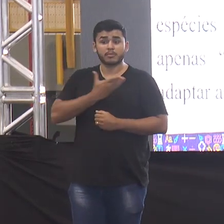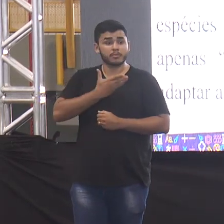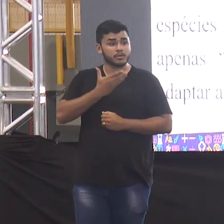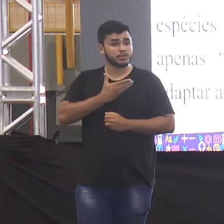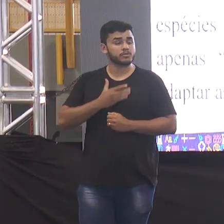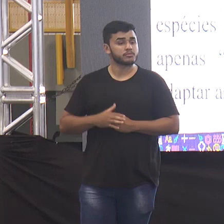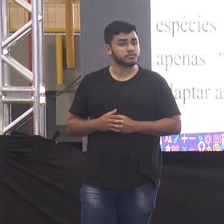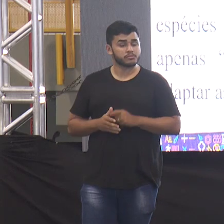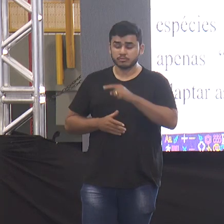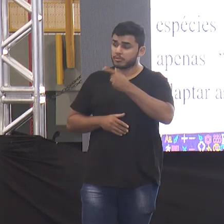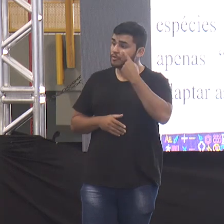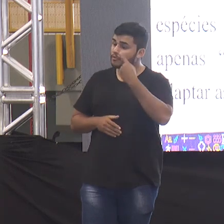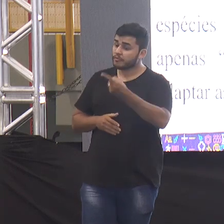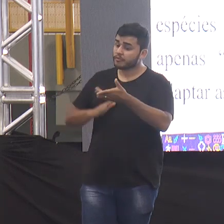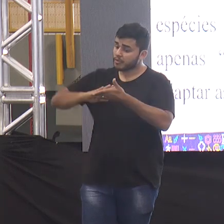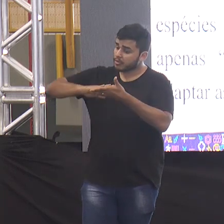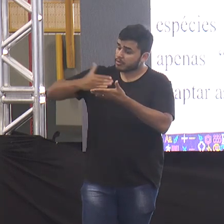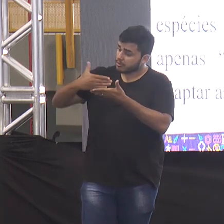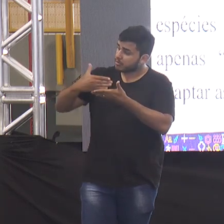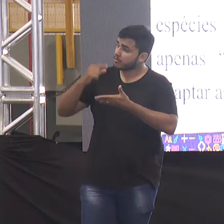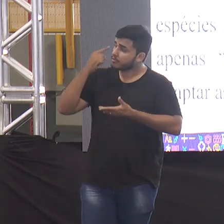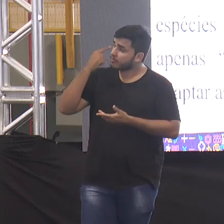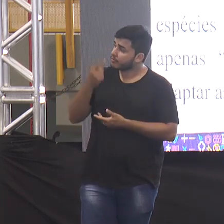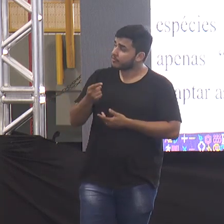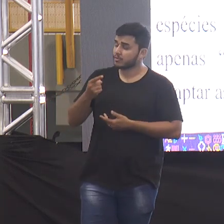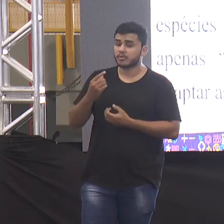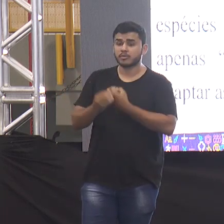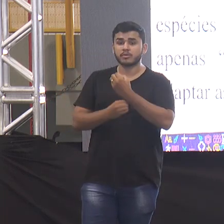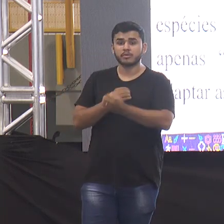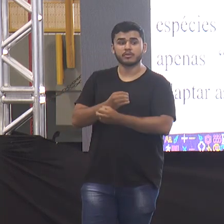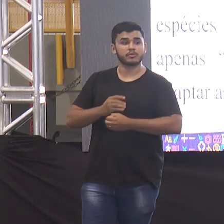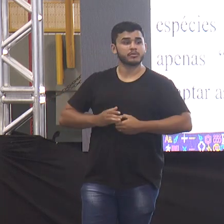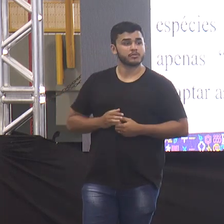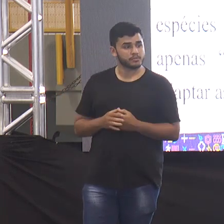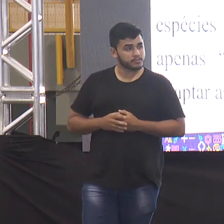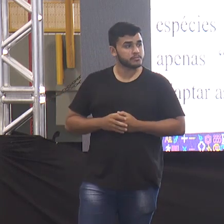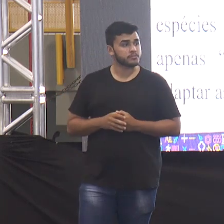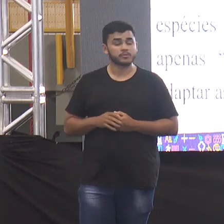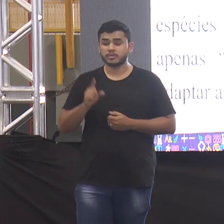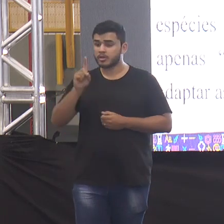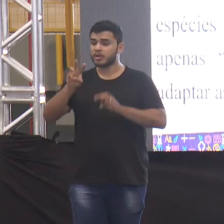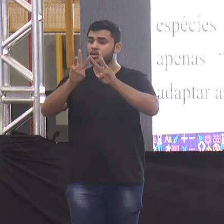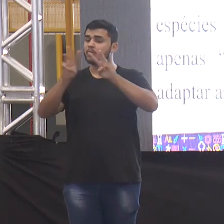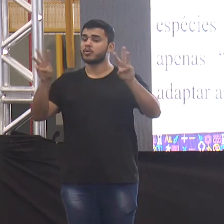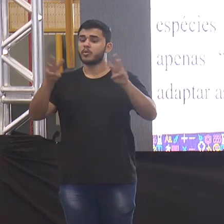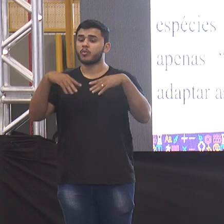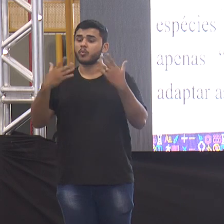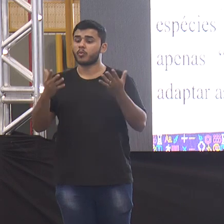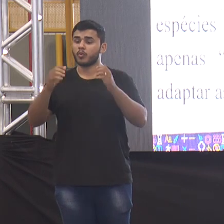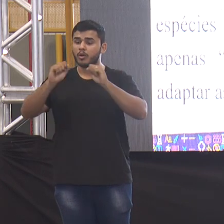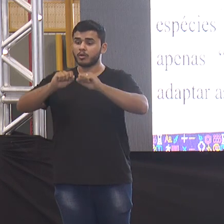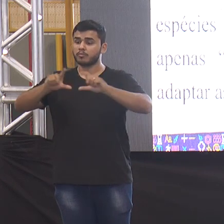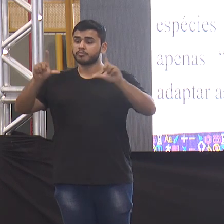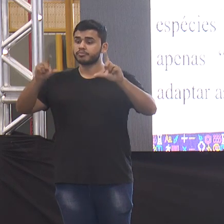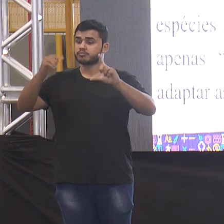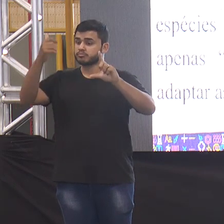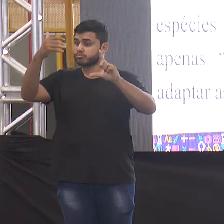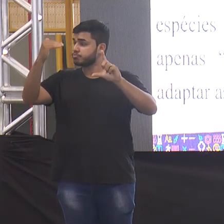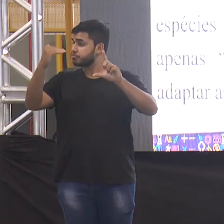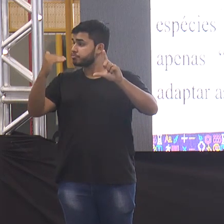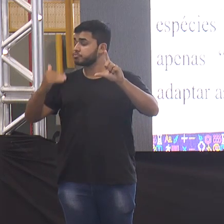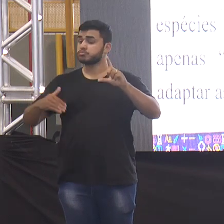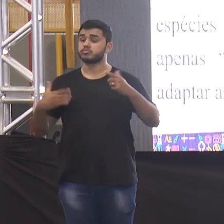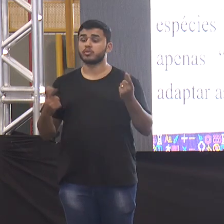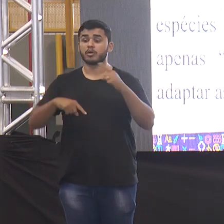Pegue o notebook do seu filho e vá lá na memória de cache. Vai ver os sites que ele anda visitando. Você vê o